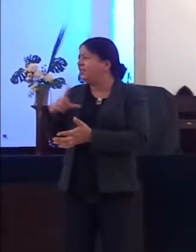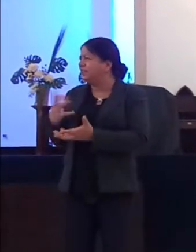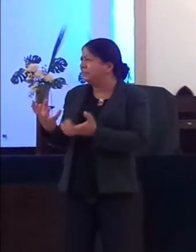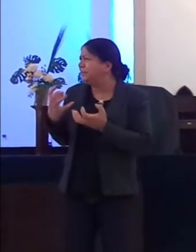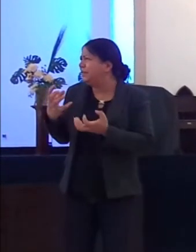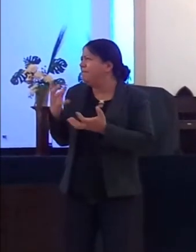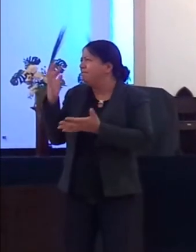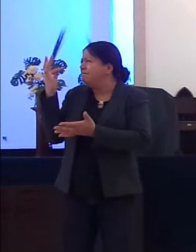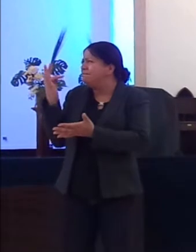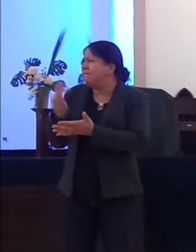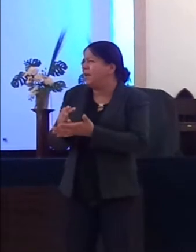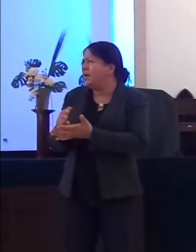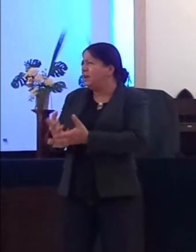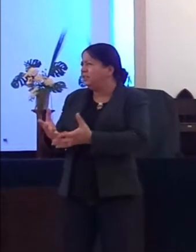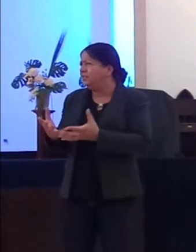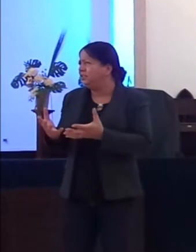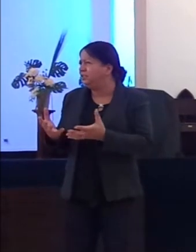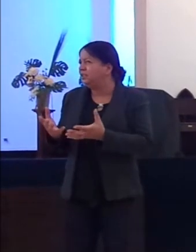manifestar